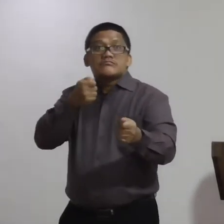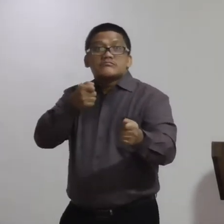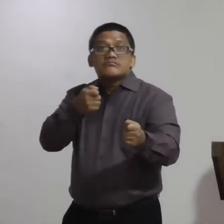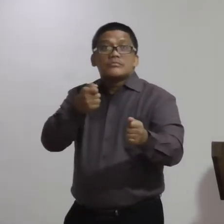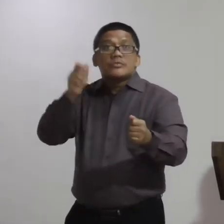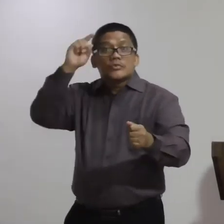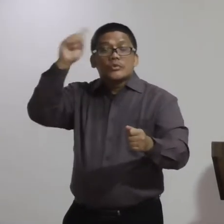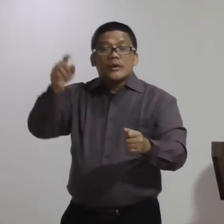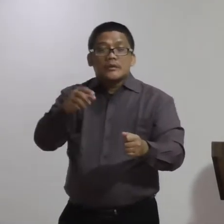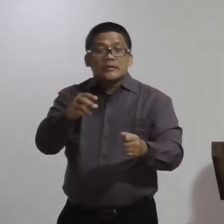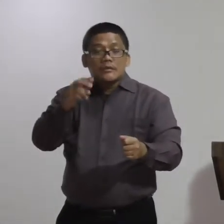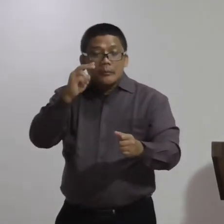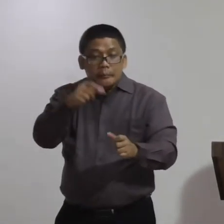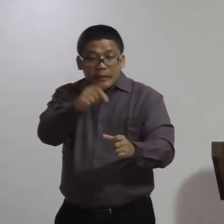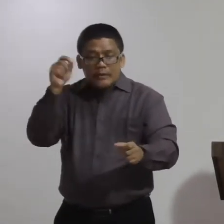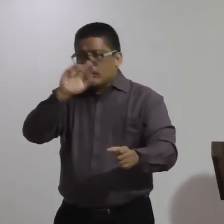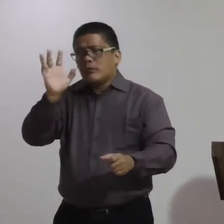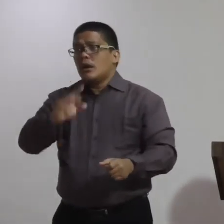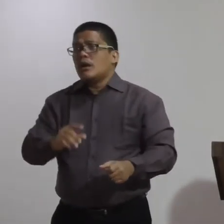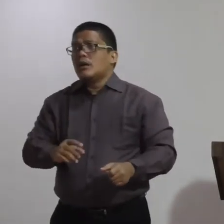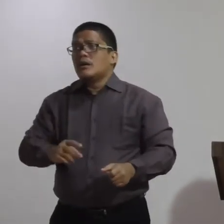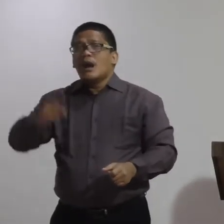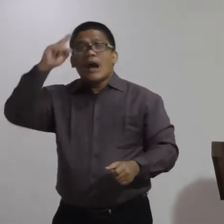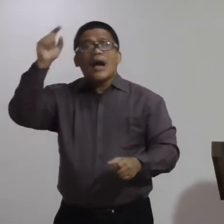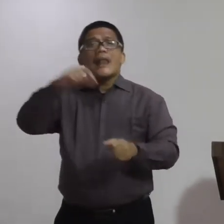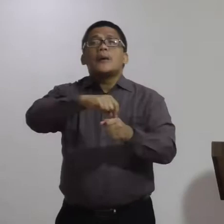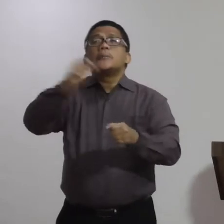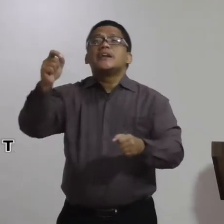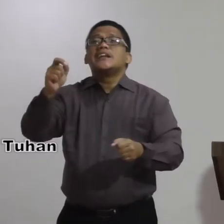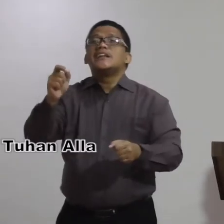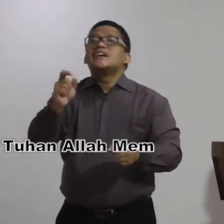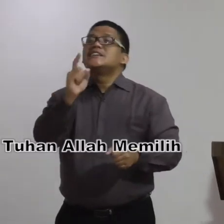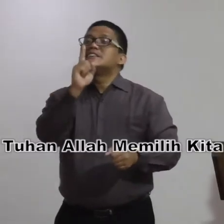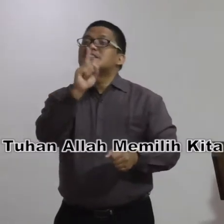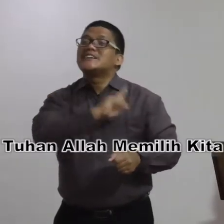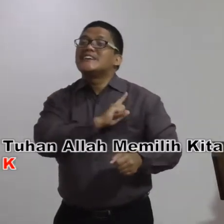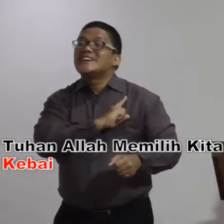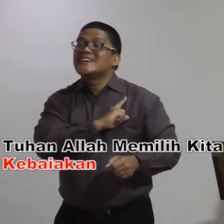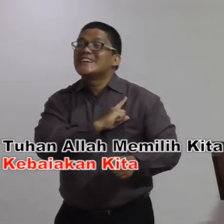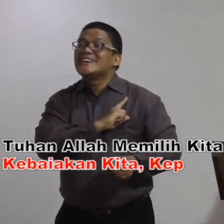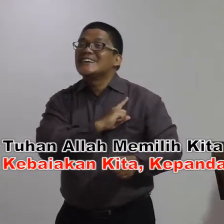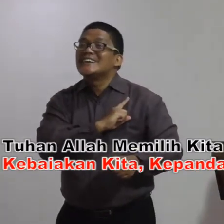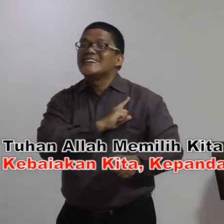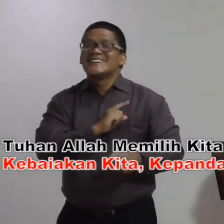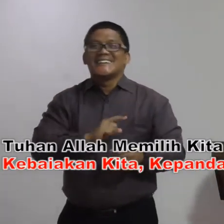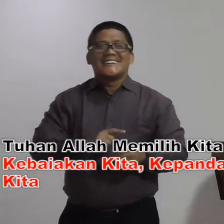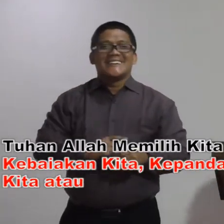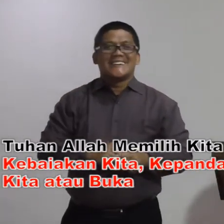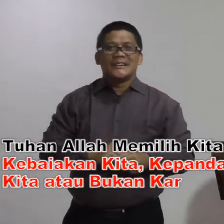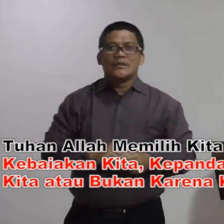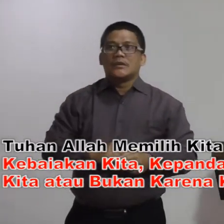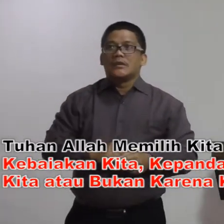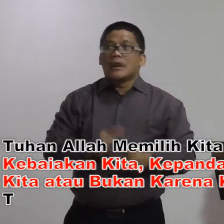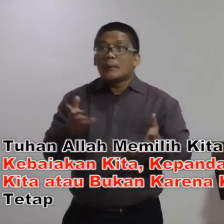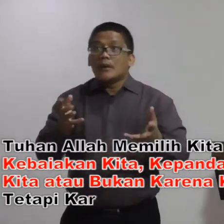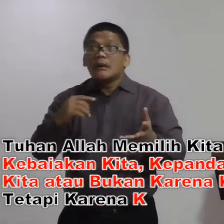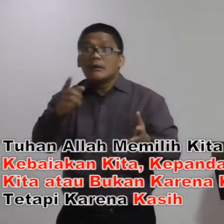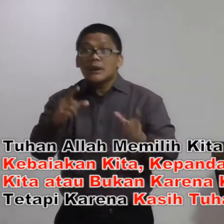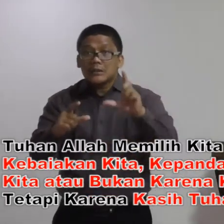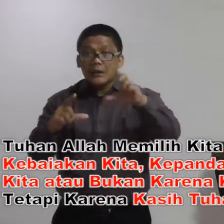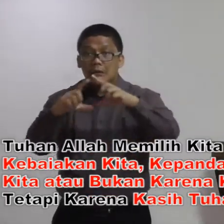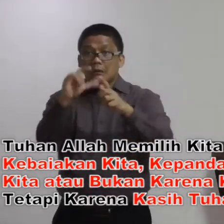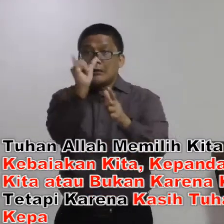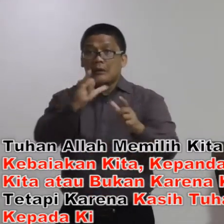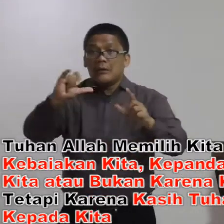tidak, tapi dari dirinya sendiri ia memilih kita. Bukan juga karena kelayakan kita, memang kita